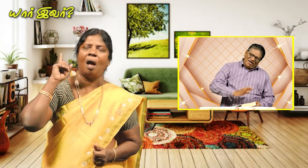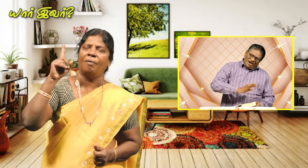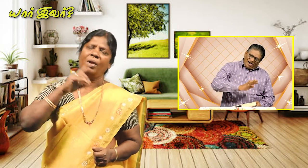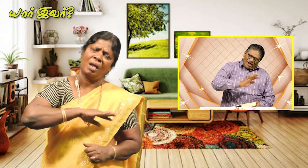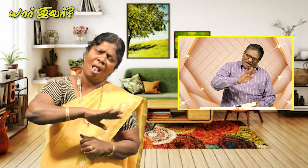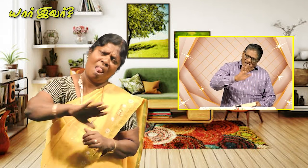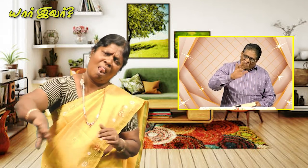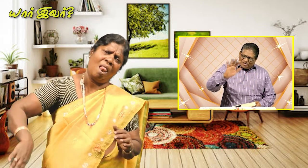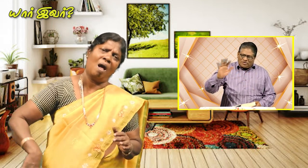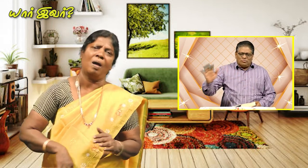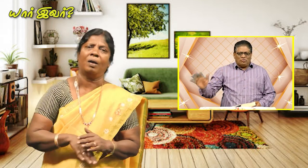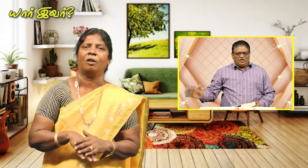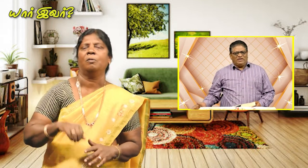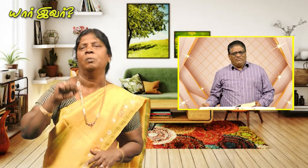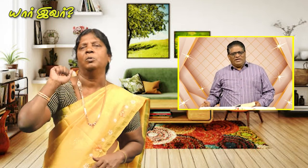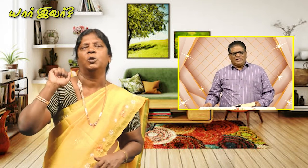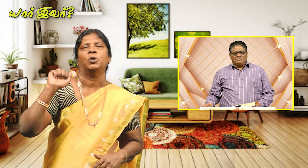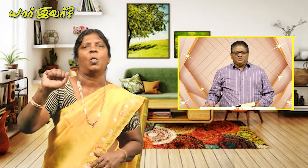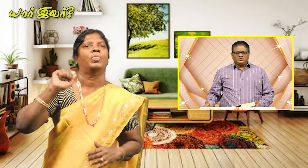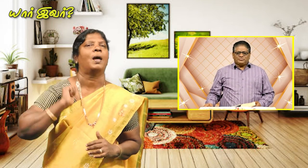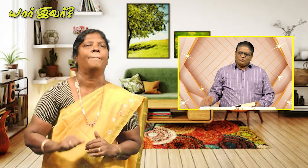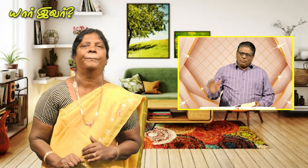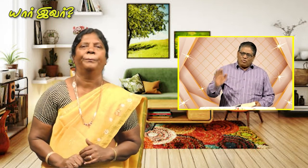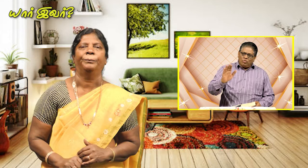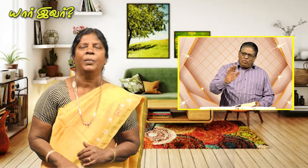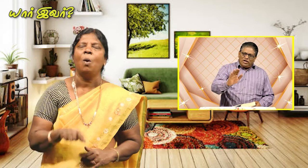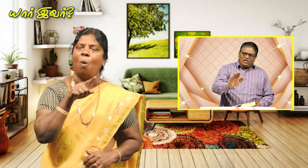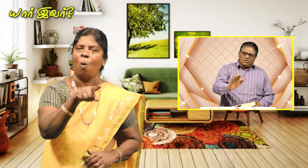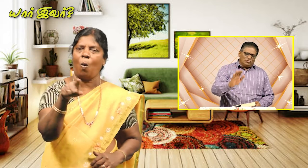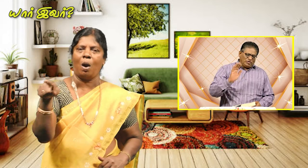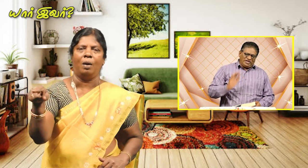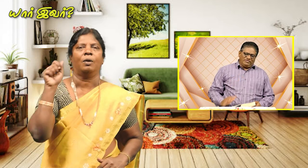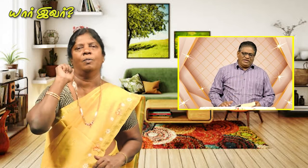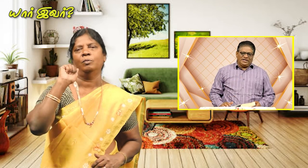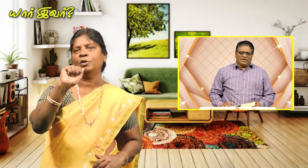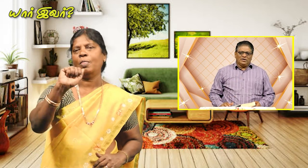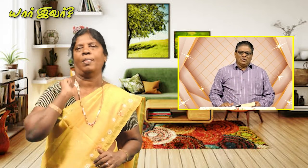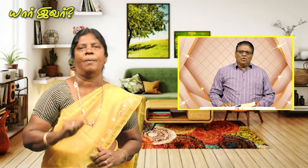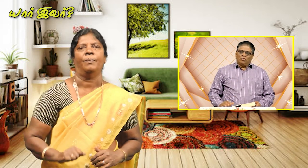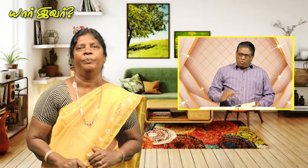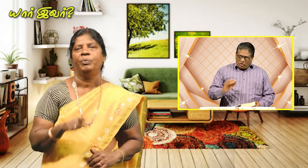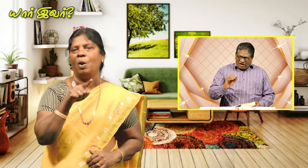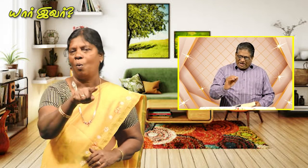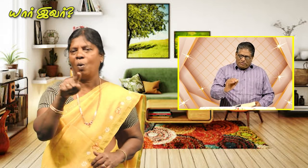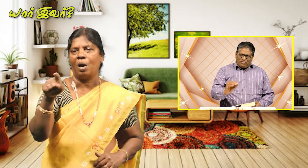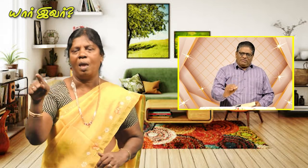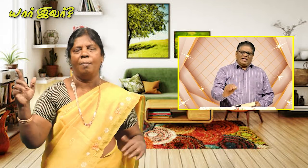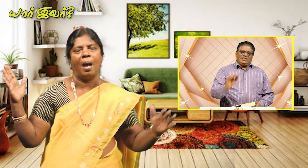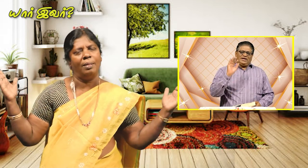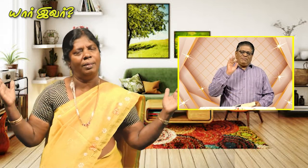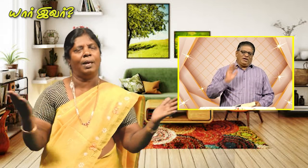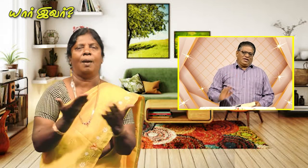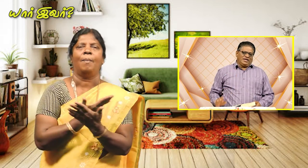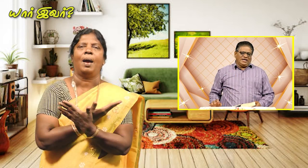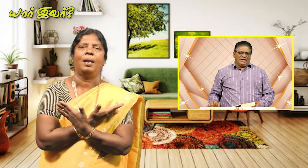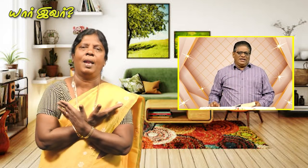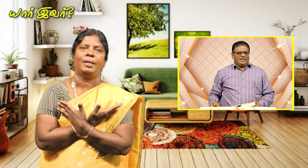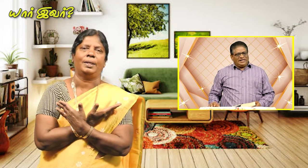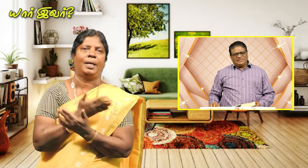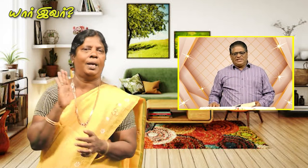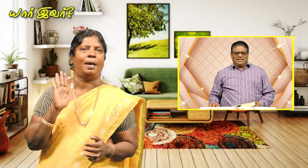அவர் எல்லாருக்கும் உரியவர், உங்களுக்கும் உரியவர், உங்களையும் அவர்